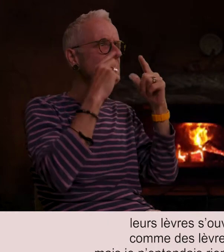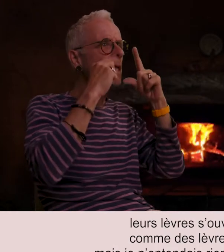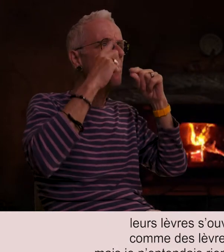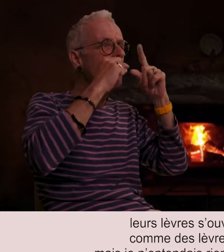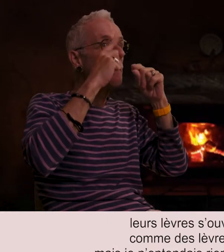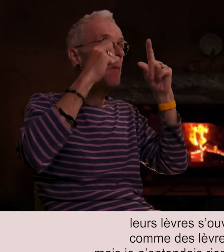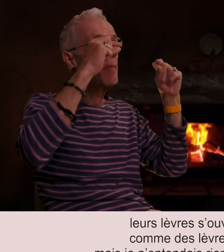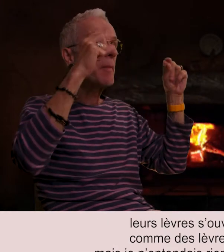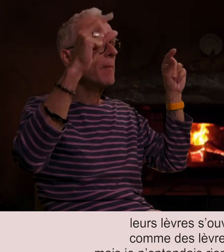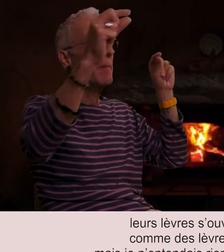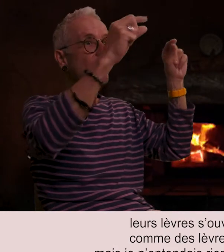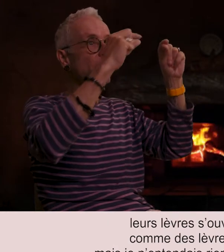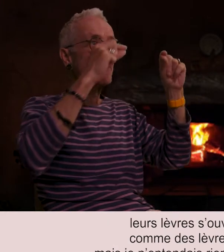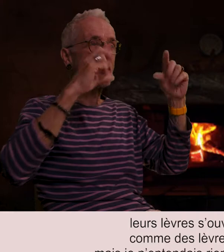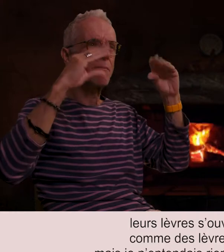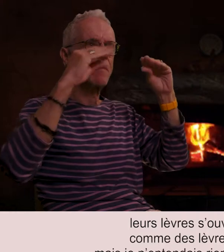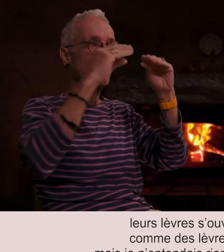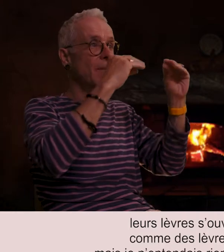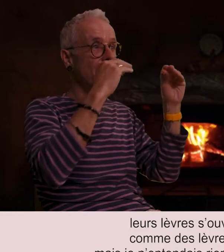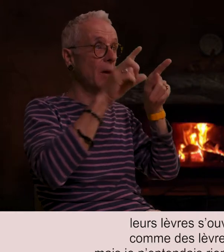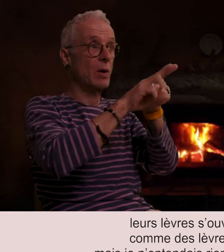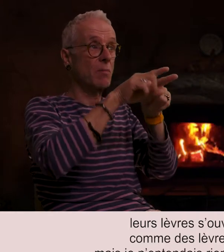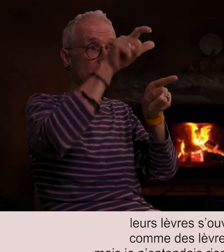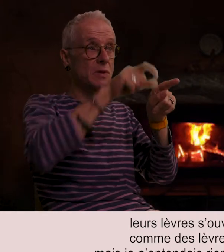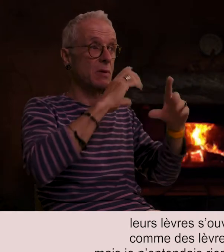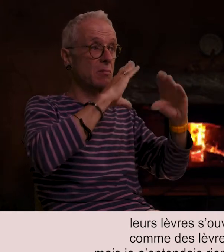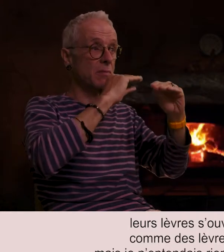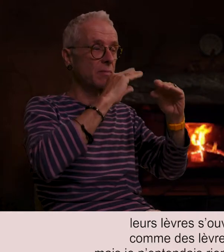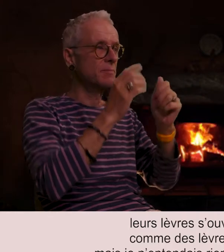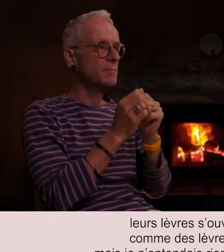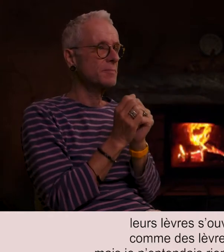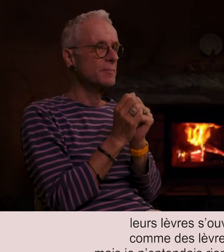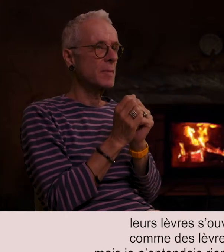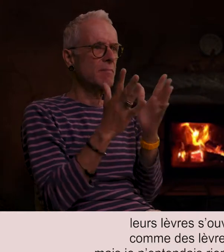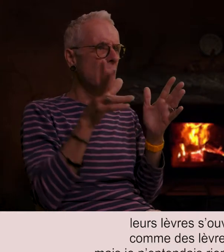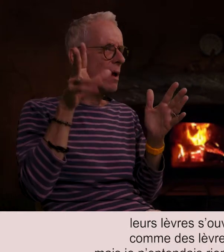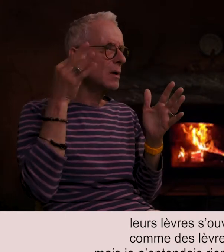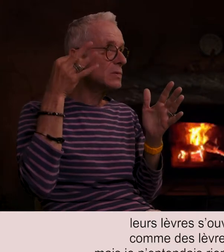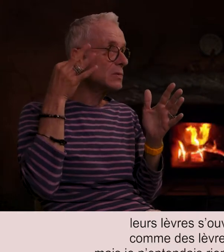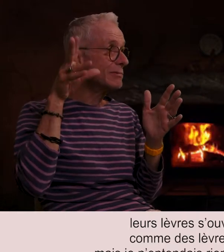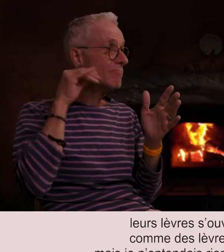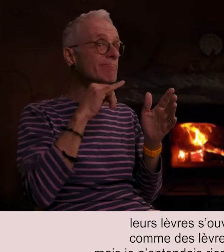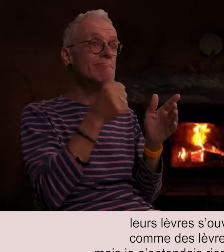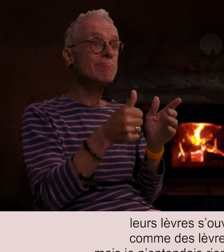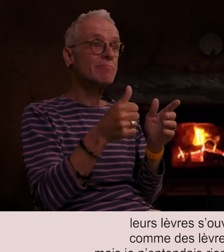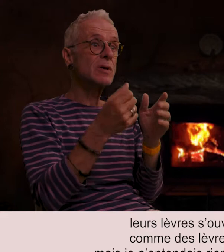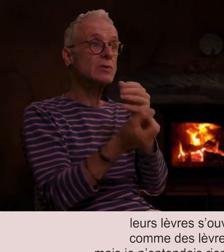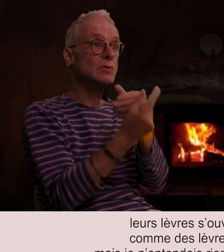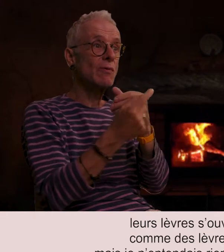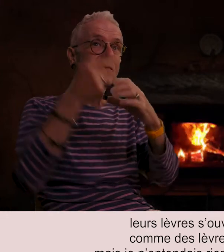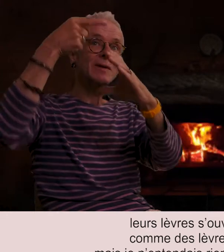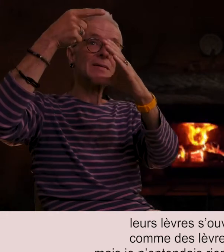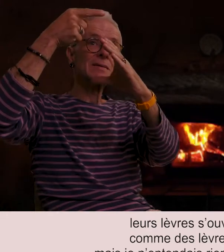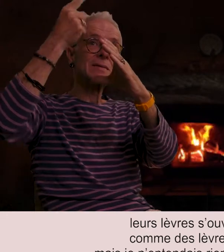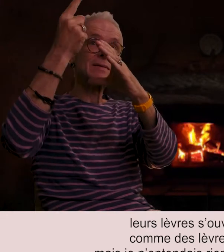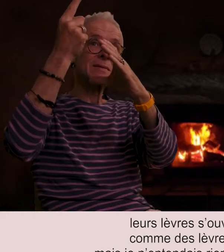lèvres s'ouvraient et se fermaient comme des lèvres de gens qui parlent. Mais je n'entendais rien que le tic-tac de la